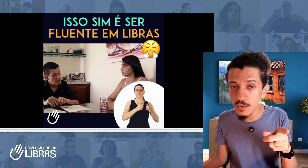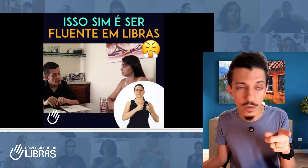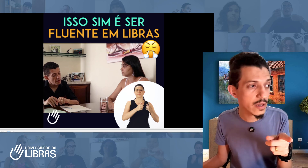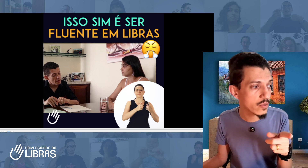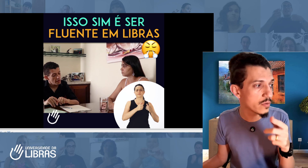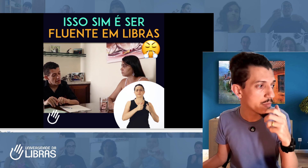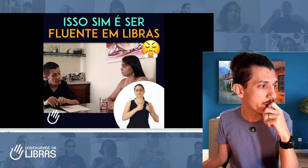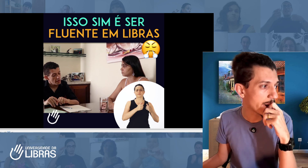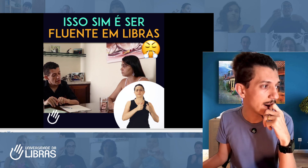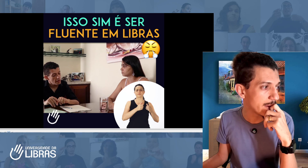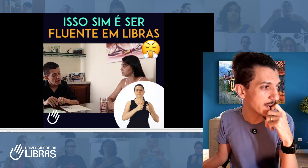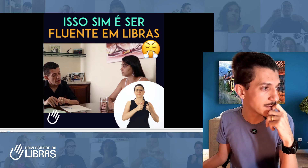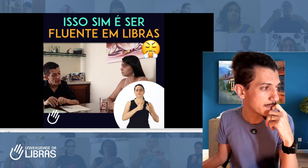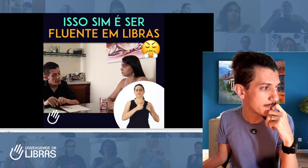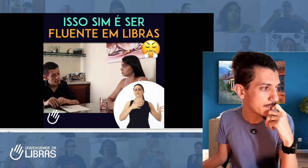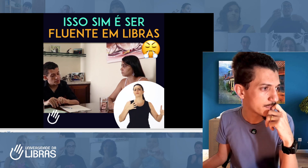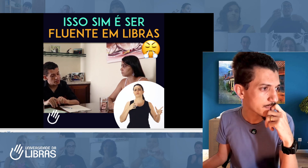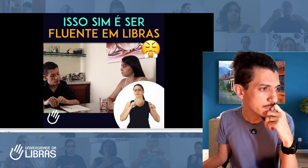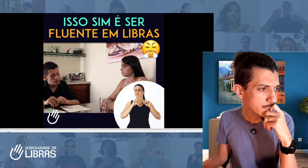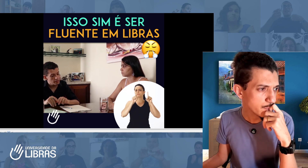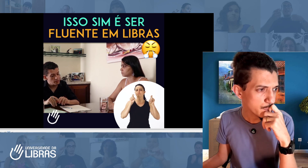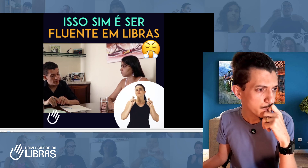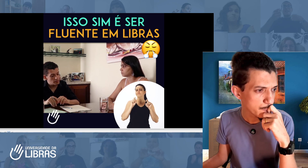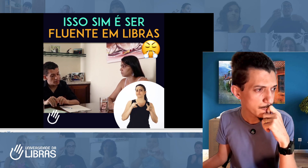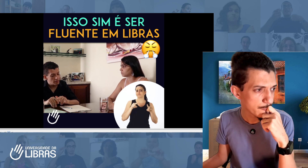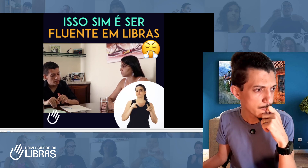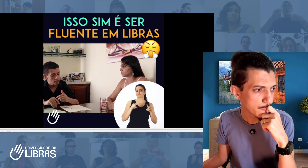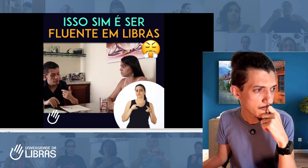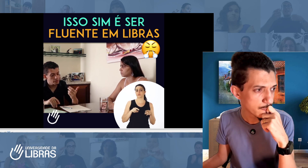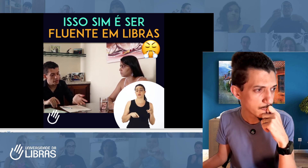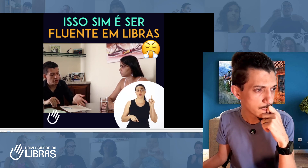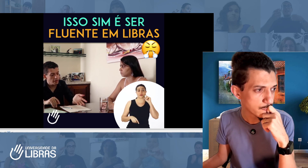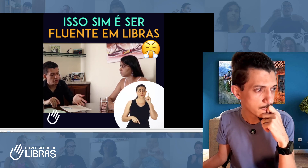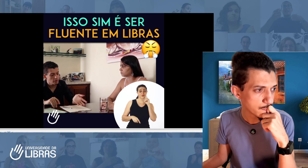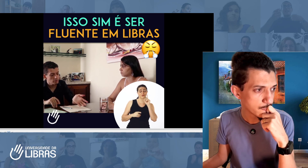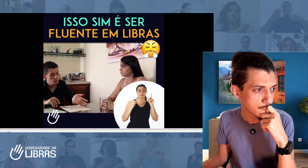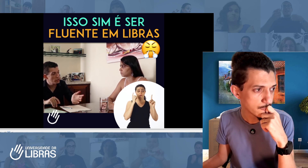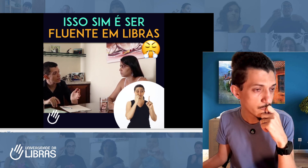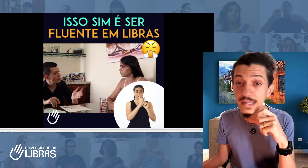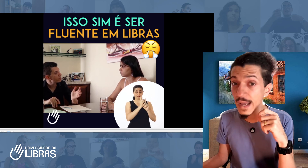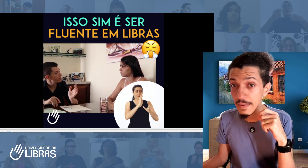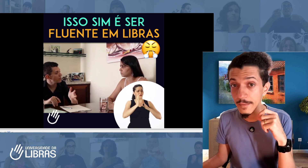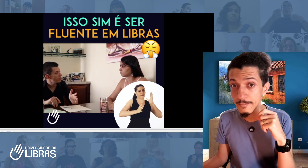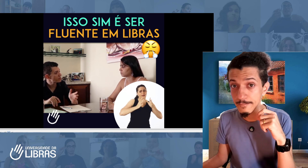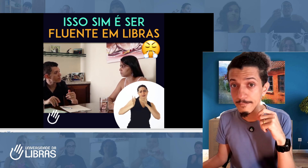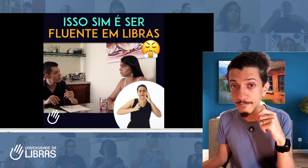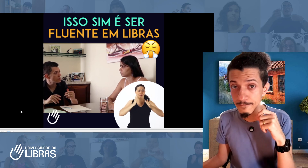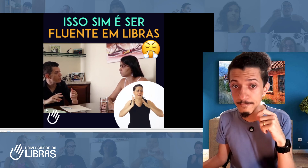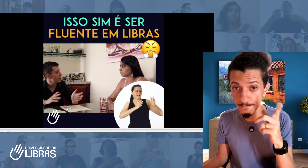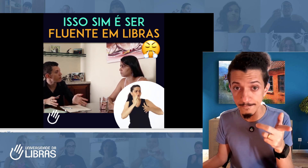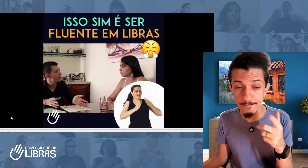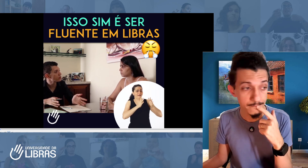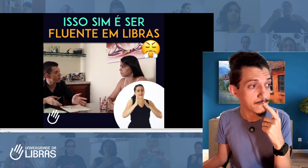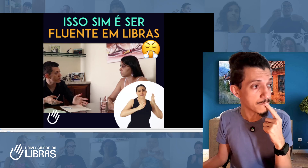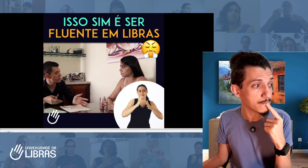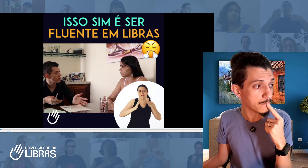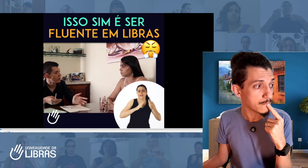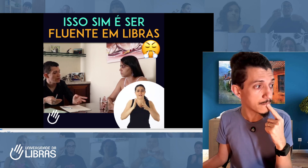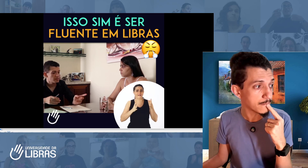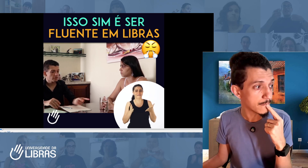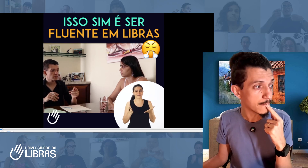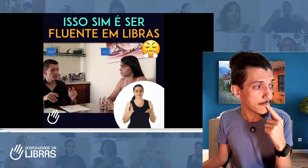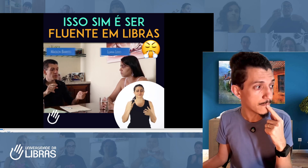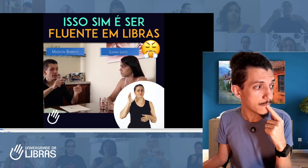aqui o conteúdo para Libras. É você conseguir expressar aquilo que você quer diretamente em Libras sem você depender do